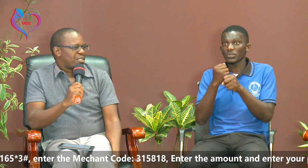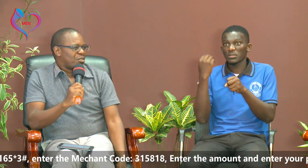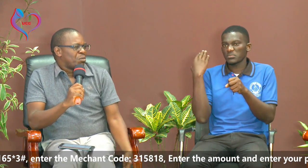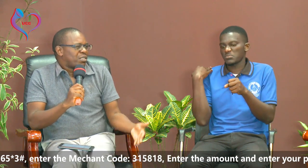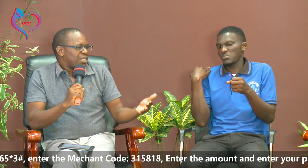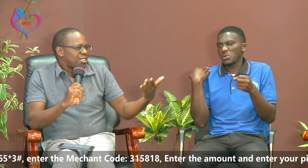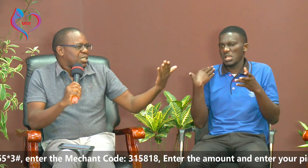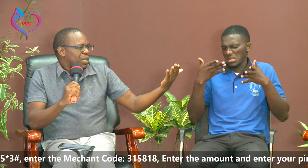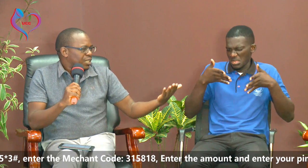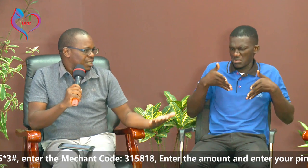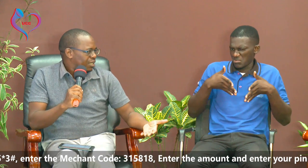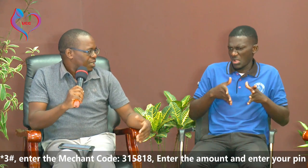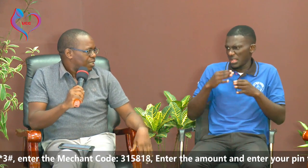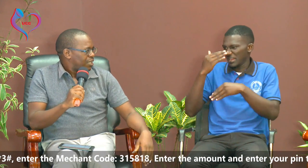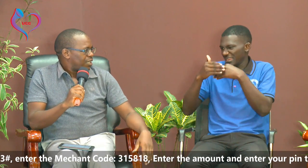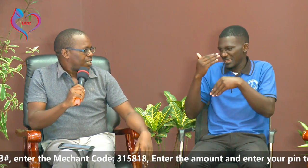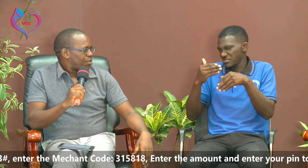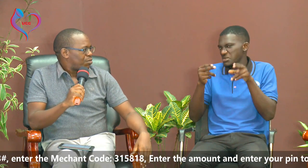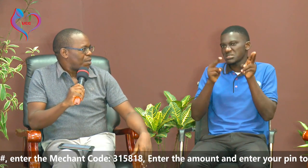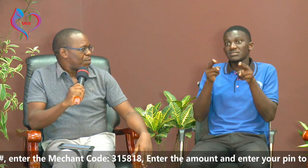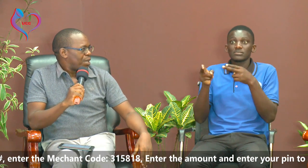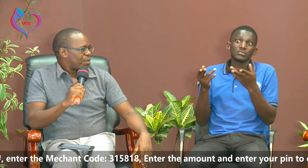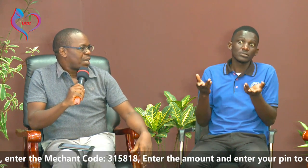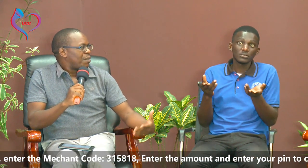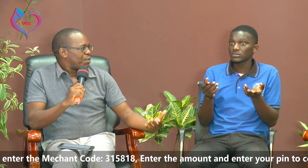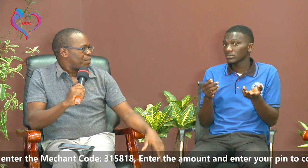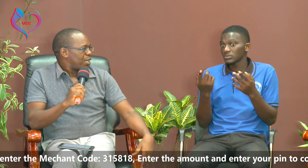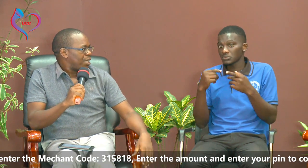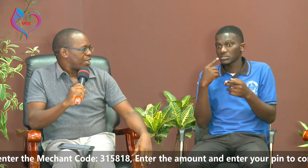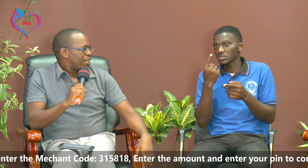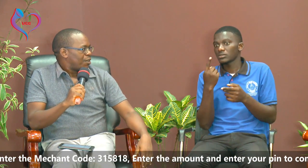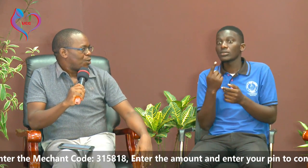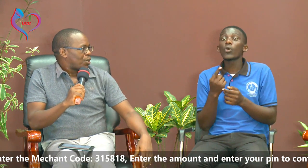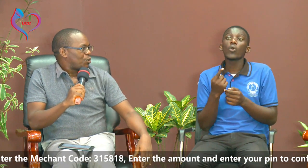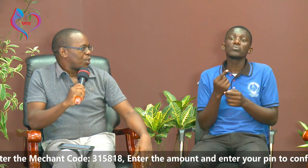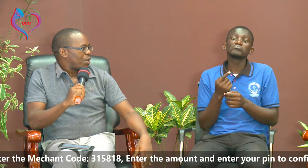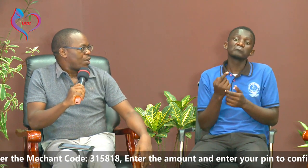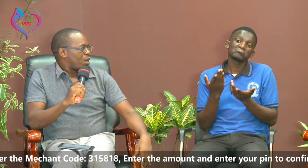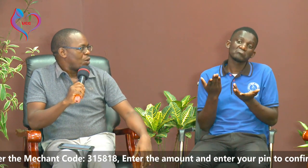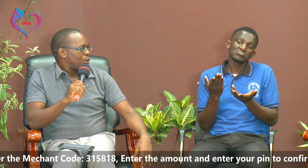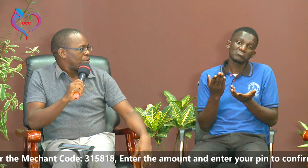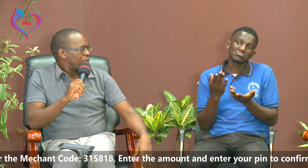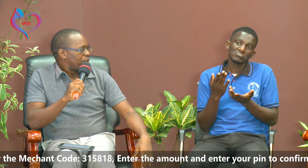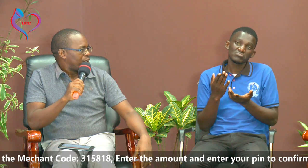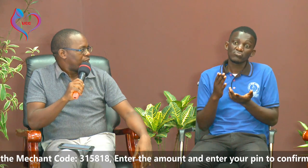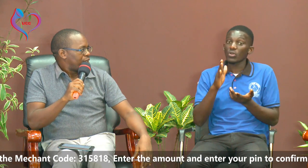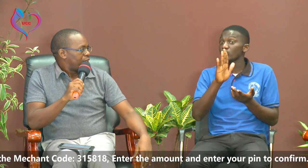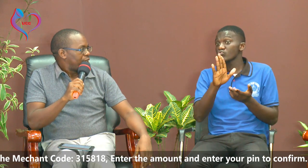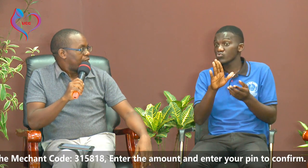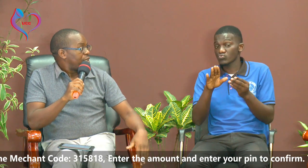is a normal thing it is expected era tukugamba bugambe oyo kati nno oli mwana wa wano